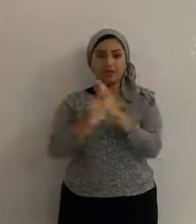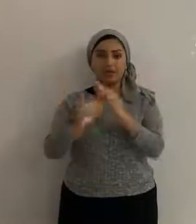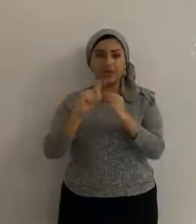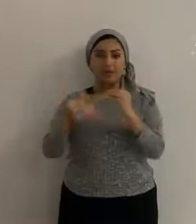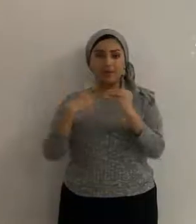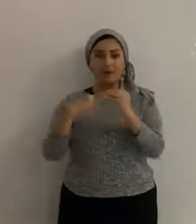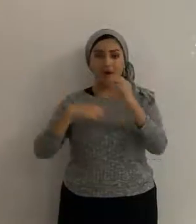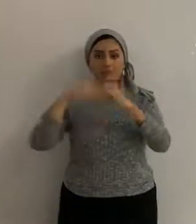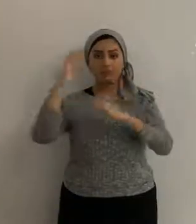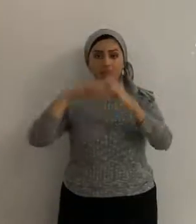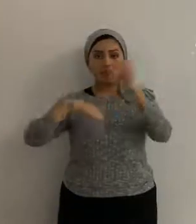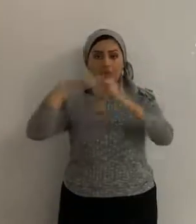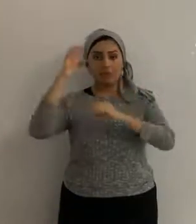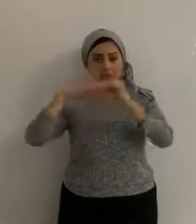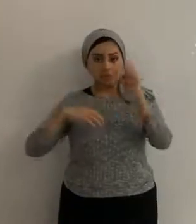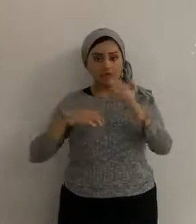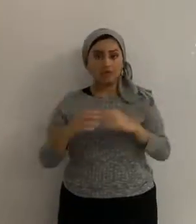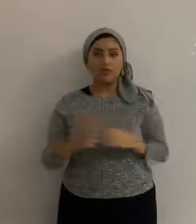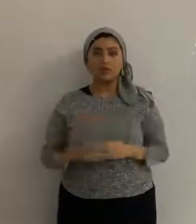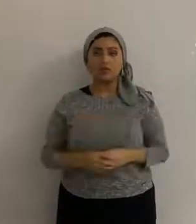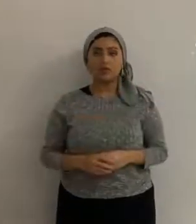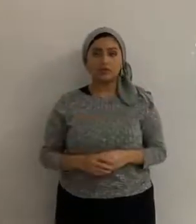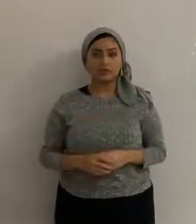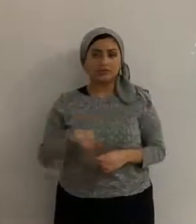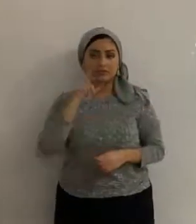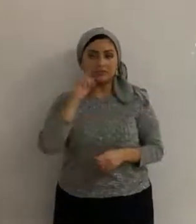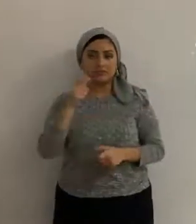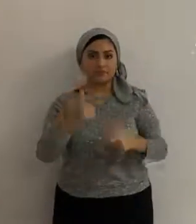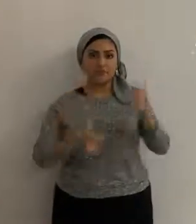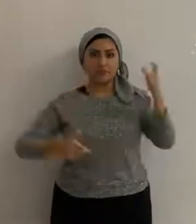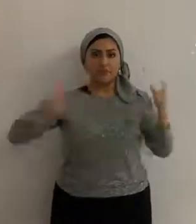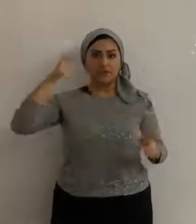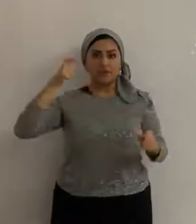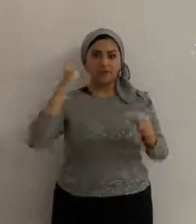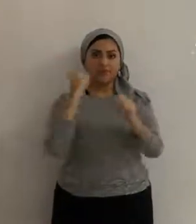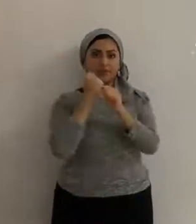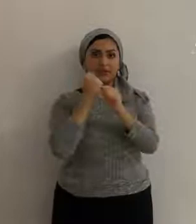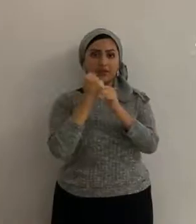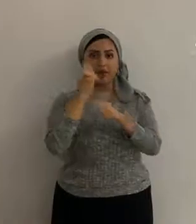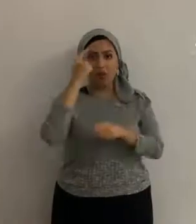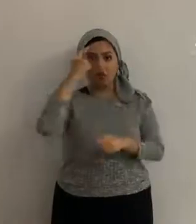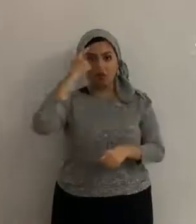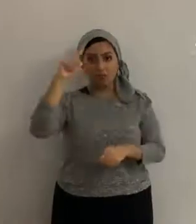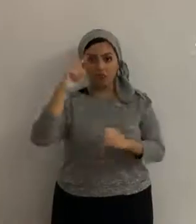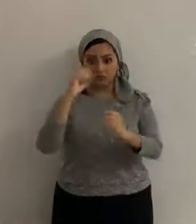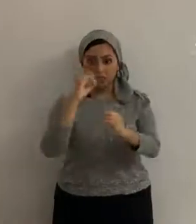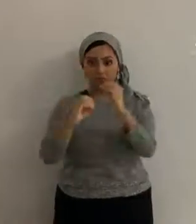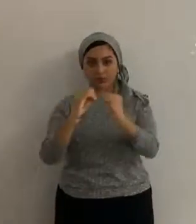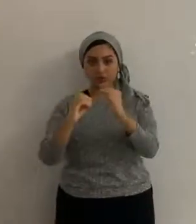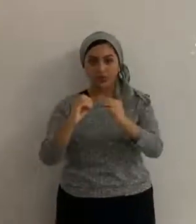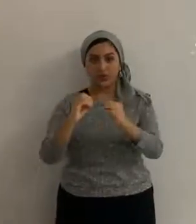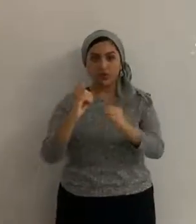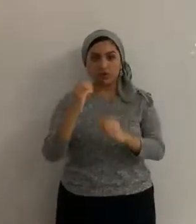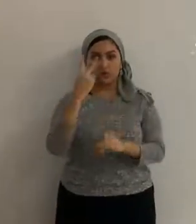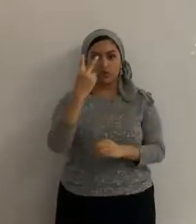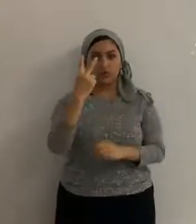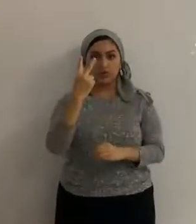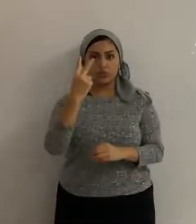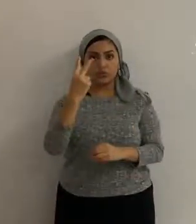y bueno, entonces no tendría por qué haber una grúa tan grande para una construcción de 2 pisos, ¿verdad? Eso es lógico. Ahorita